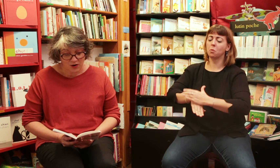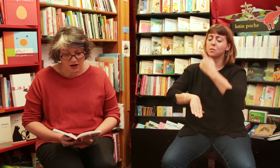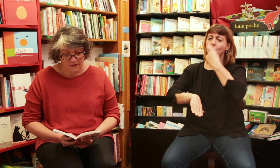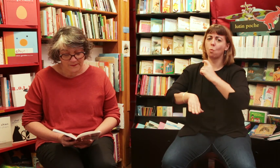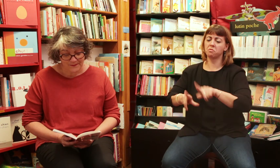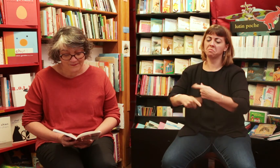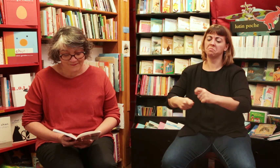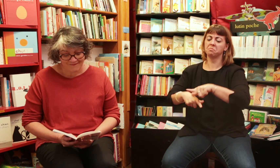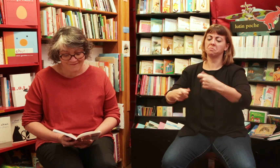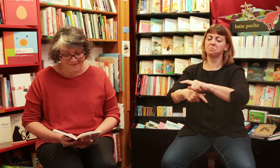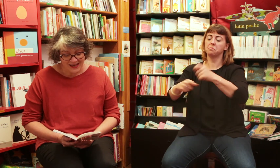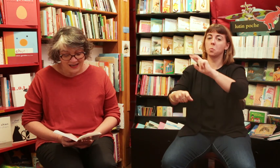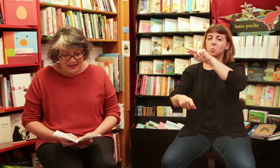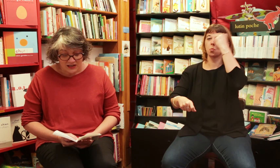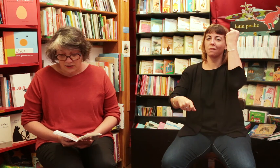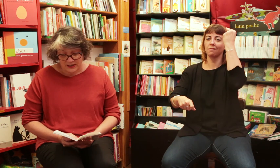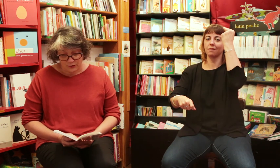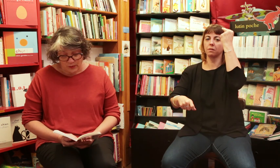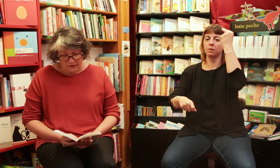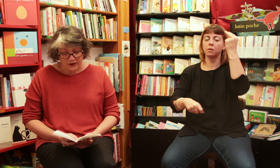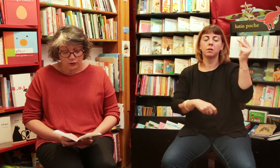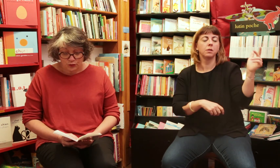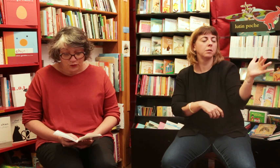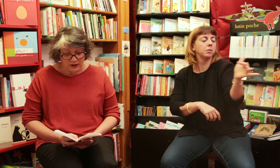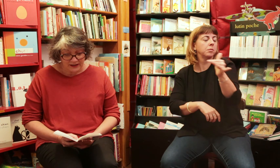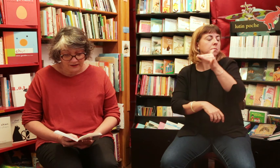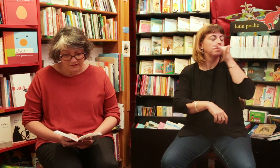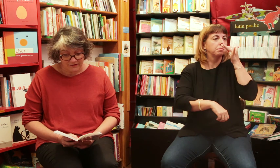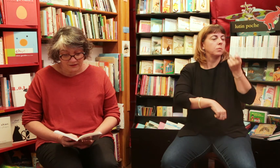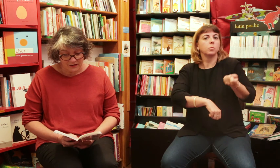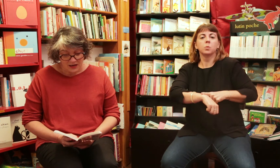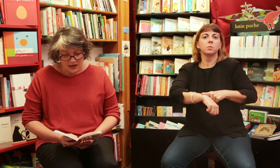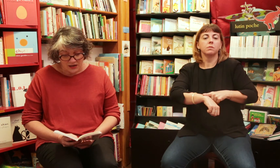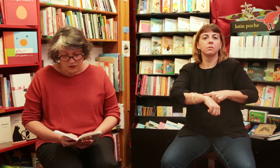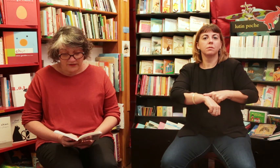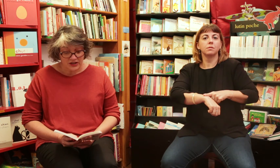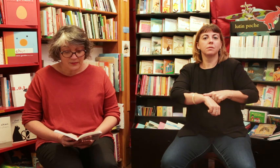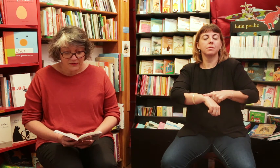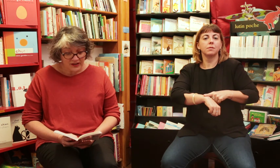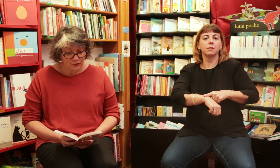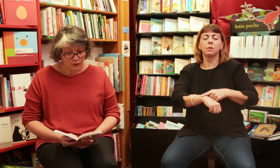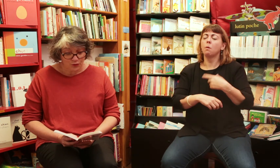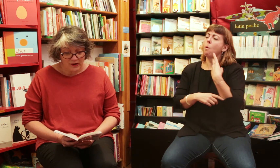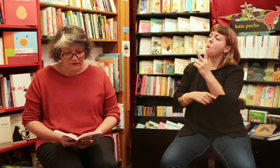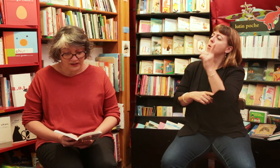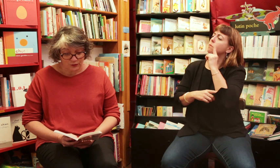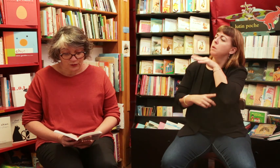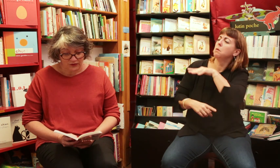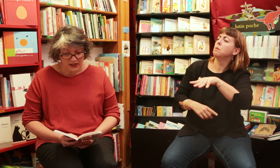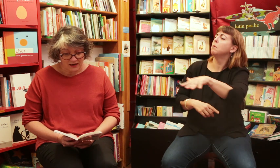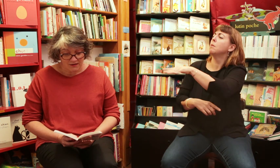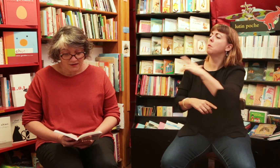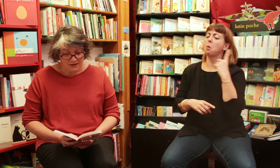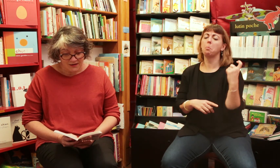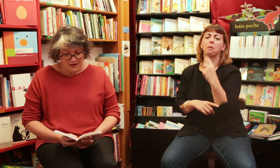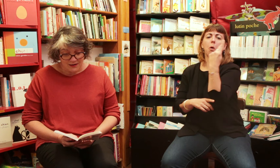lacets noirs. J'ai senti son parfum tout de suite. Je n'avais jamais fait attention au parfum des autres